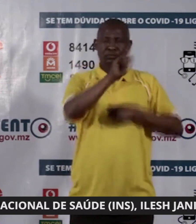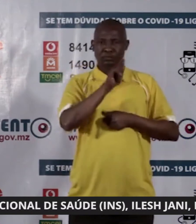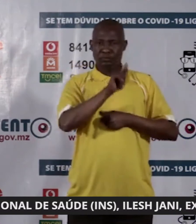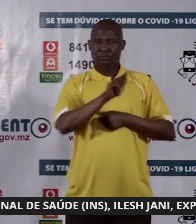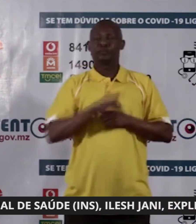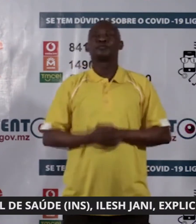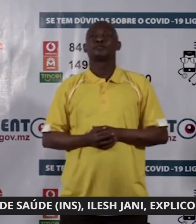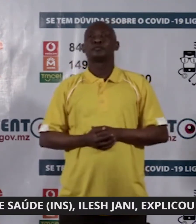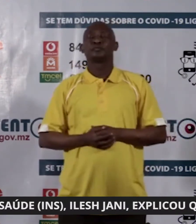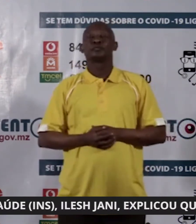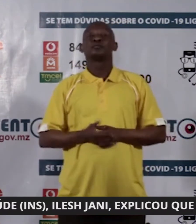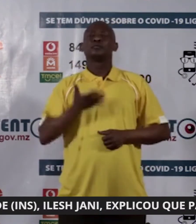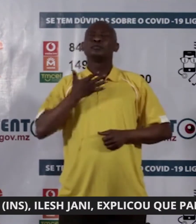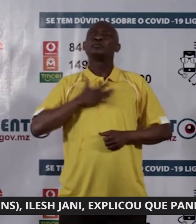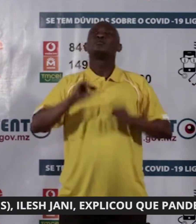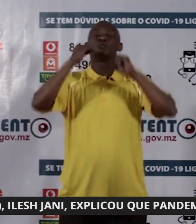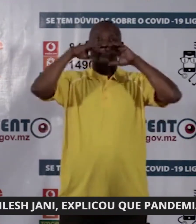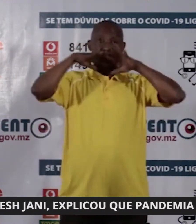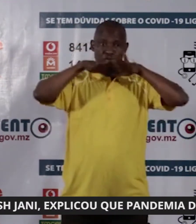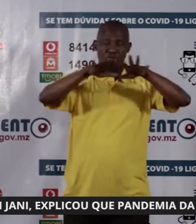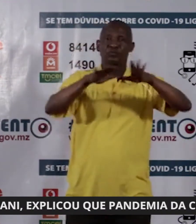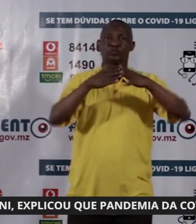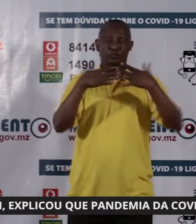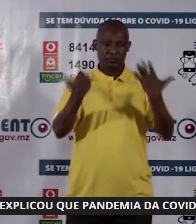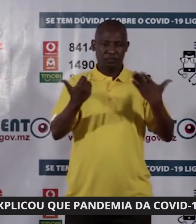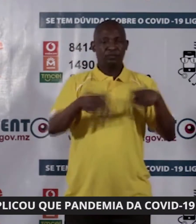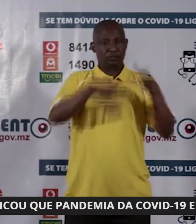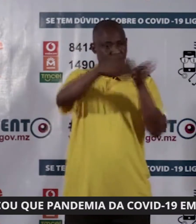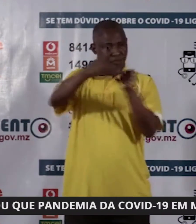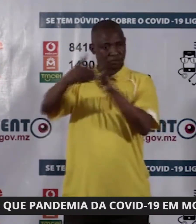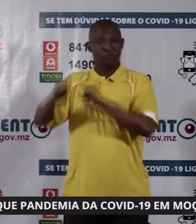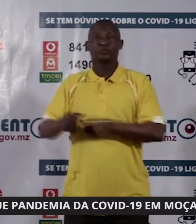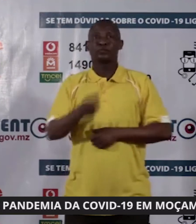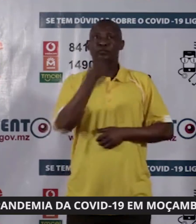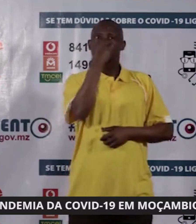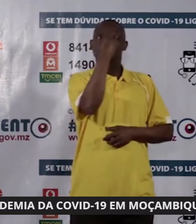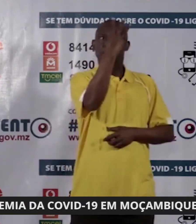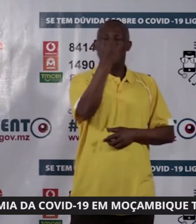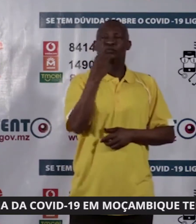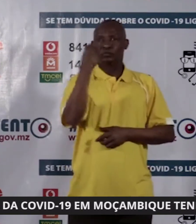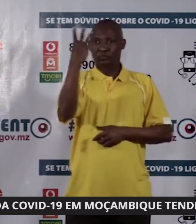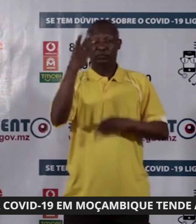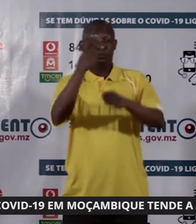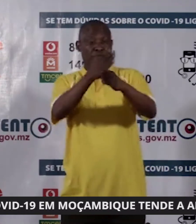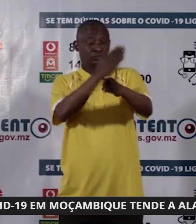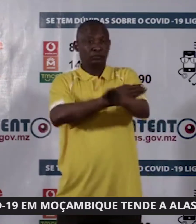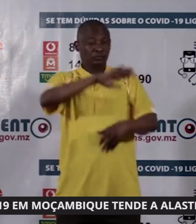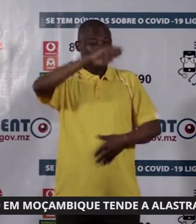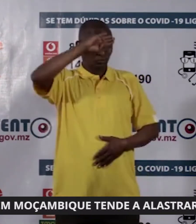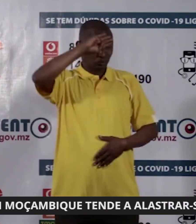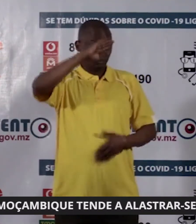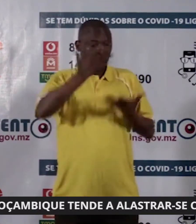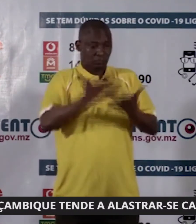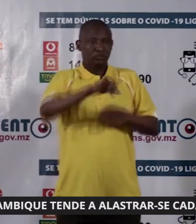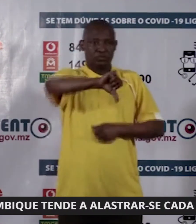Gostaríamos de informar que registramos mais 33 casos totalmente recuperados da Covid-19, 10